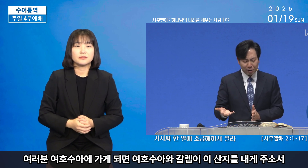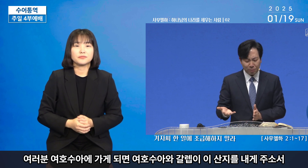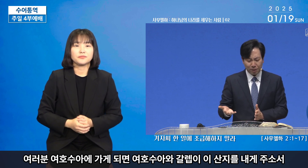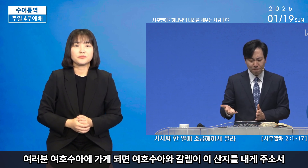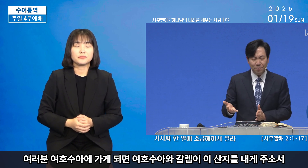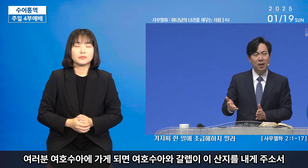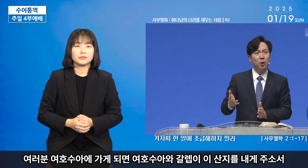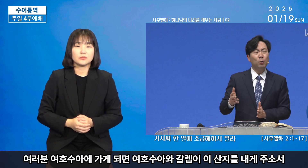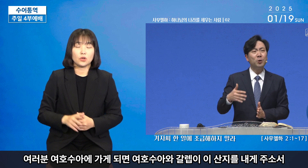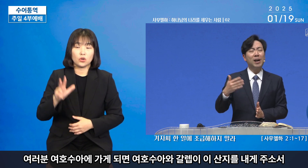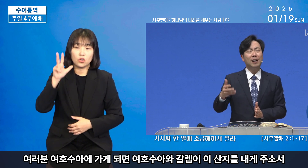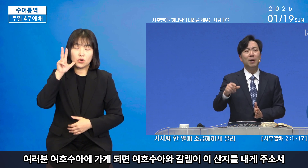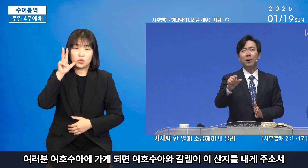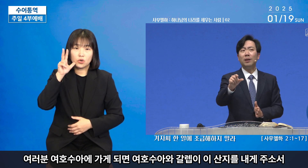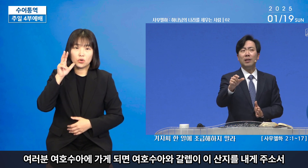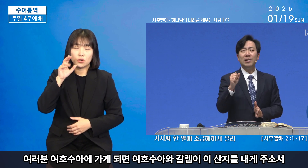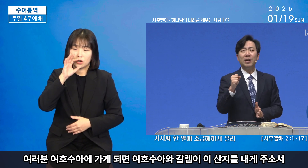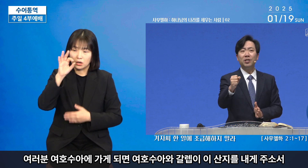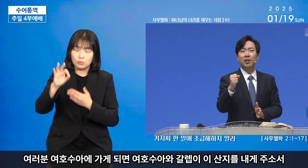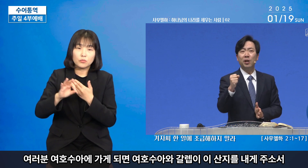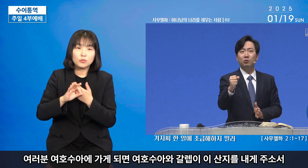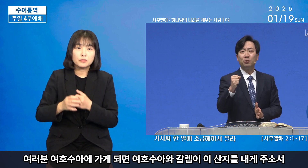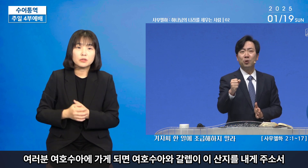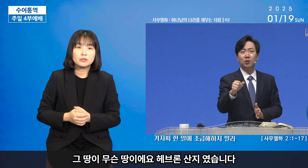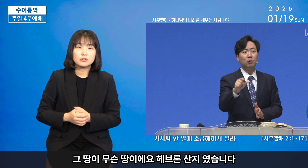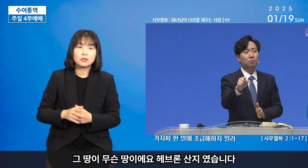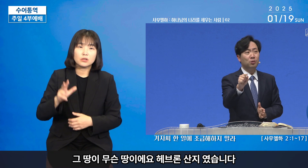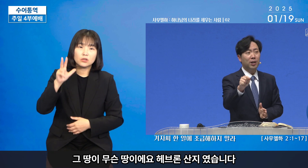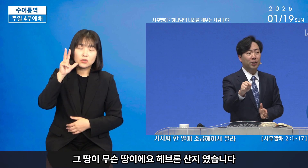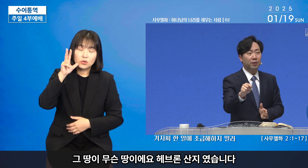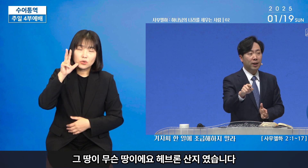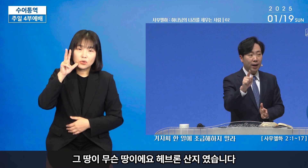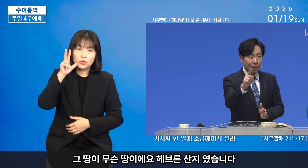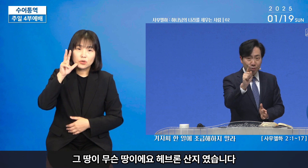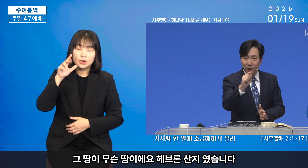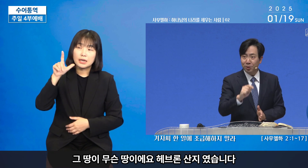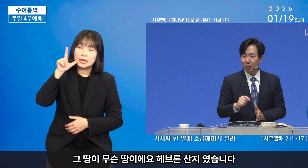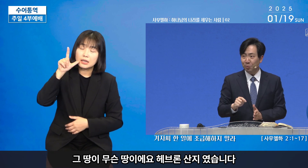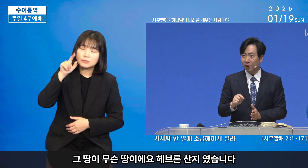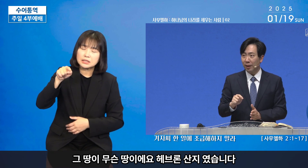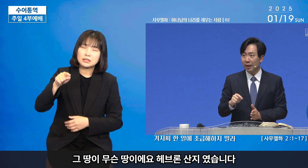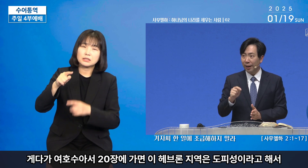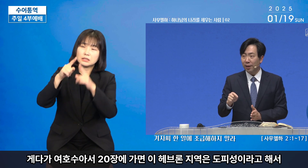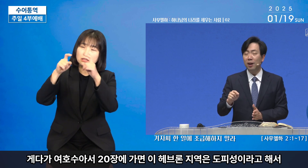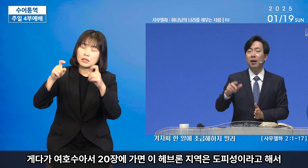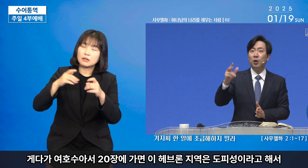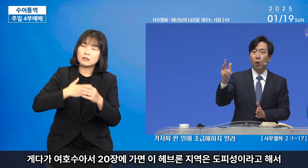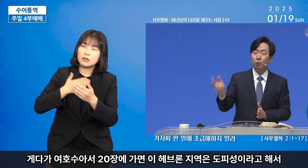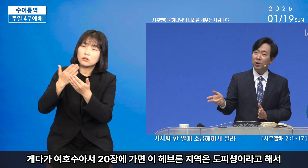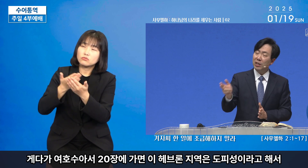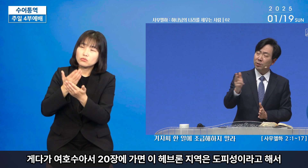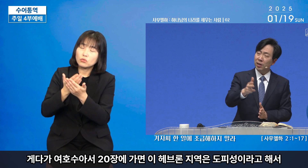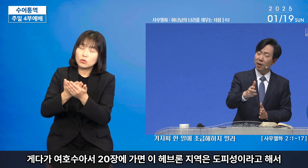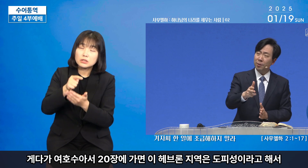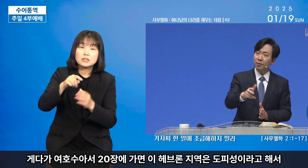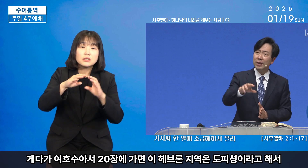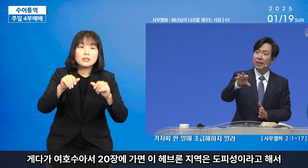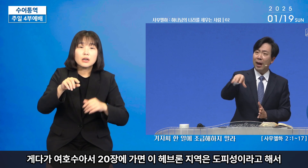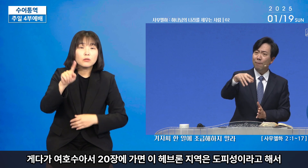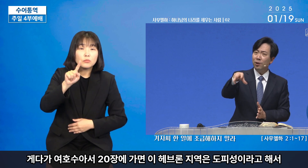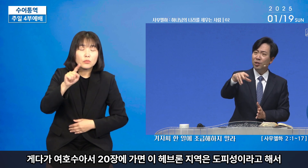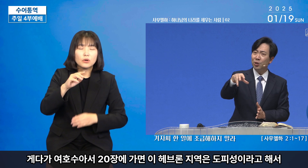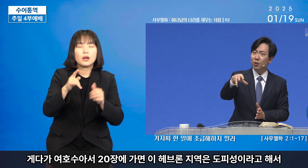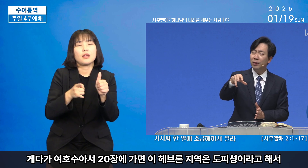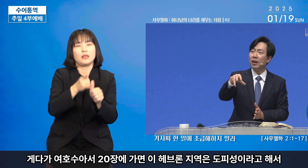여호수아에 가게 되면 여호수아 갈렙이 이 산지를 내게 주셔서 그 무슨 땅이에요? 헤브론 산지였습니다. 게다가 여호수아 20장에 가면